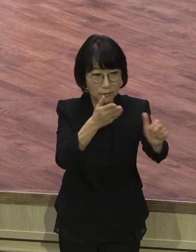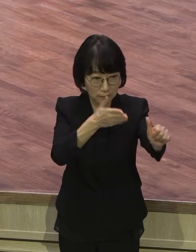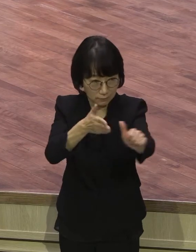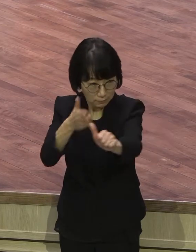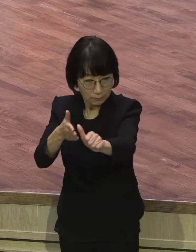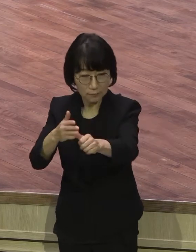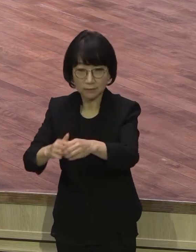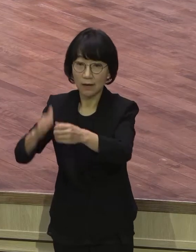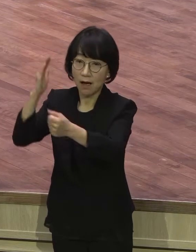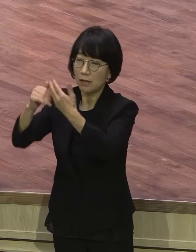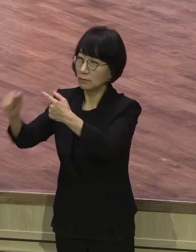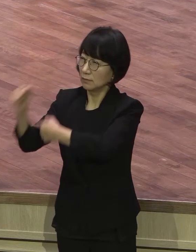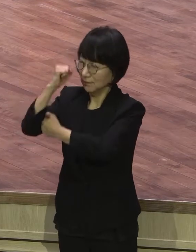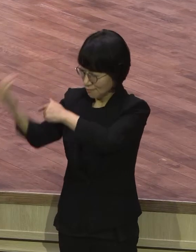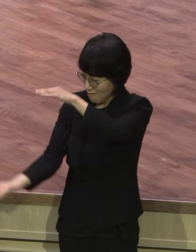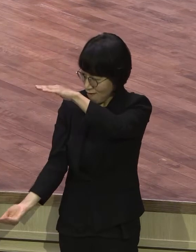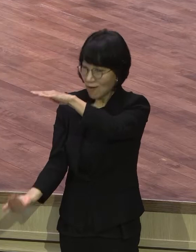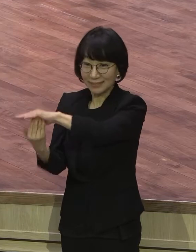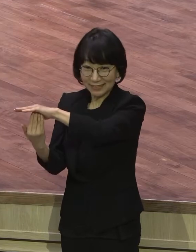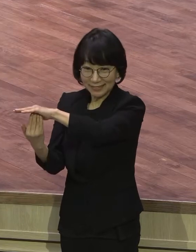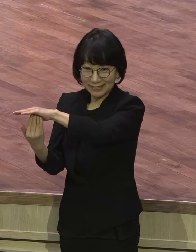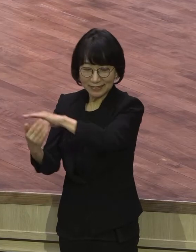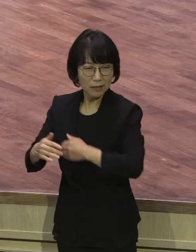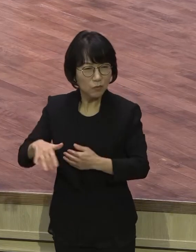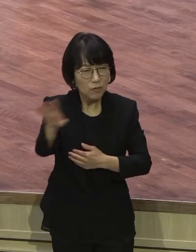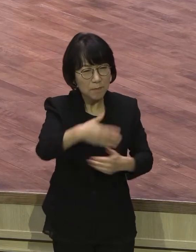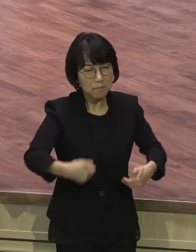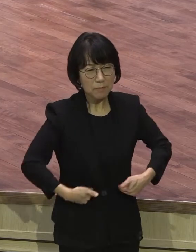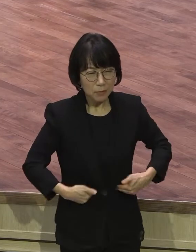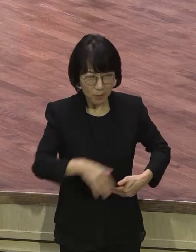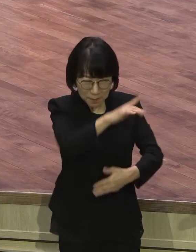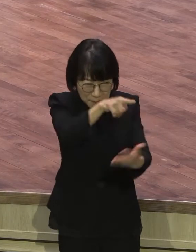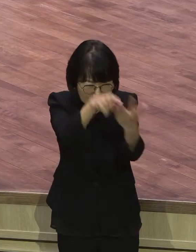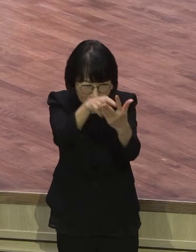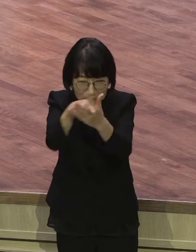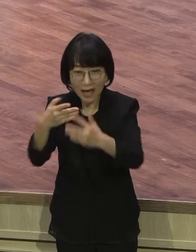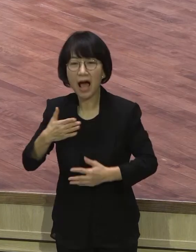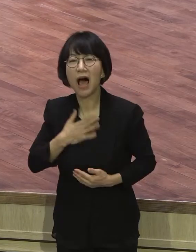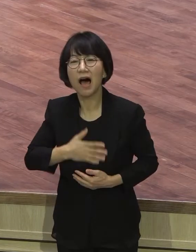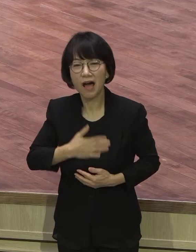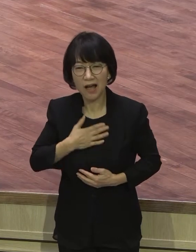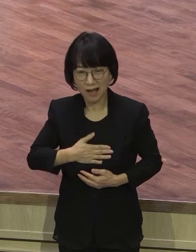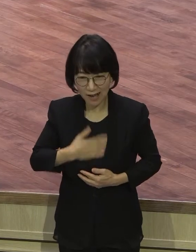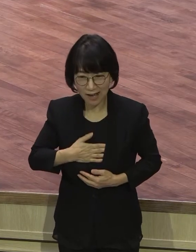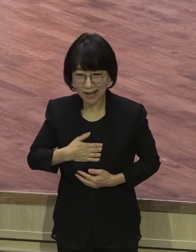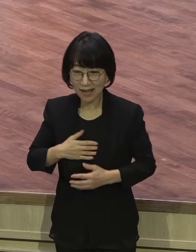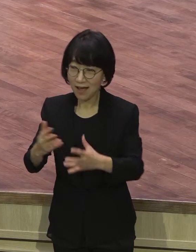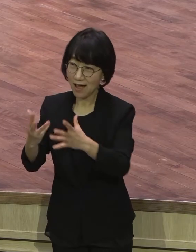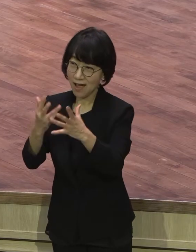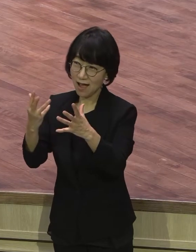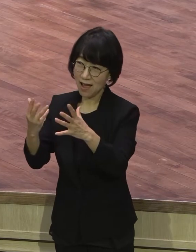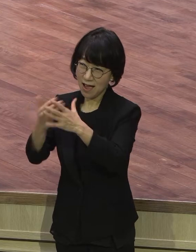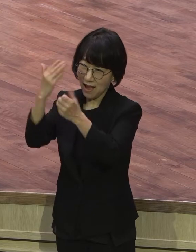전지전능하신 하나님이 우리의 필요와 우리의 쓸 것을 모르시는 분이 아니시잖아요.